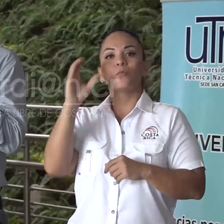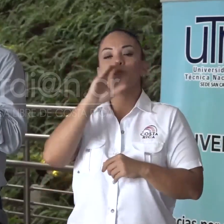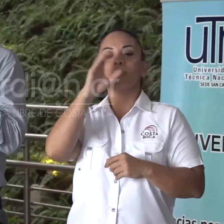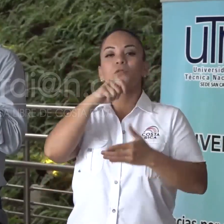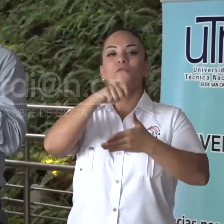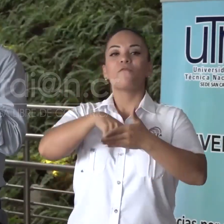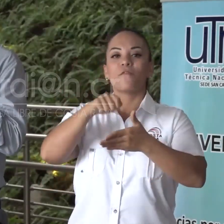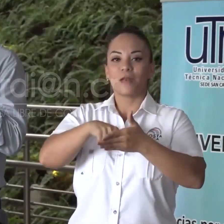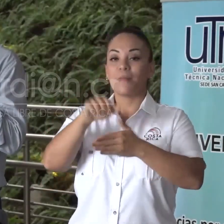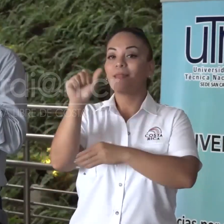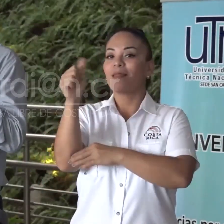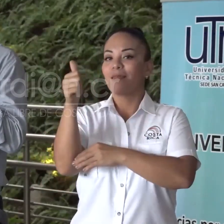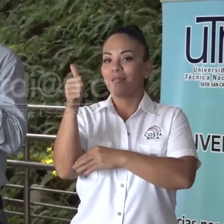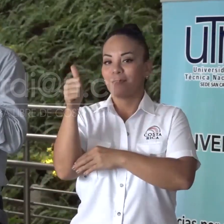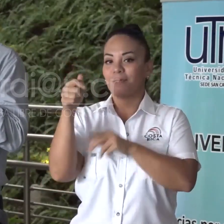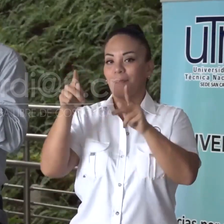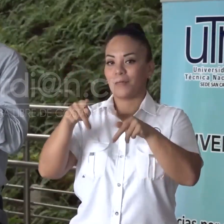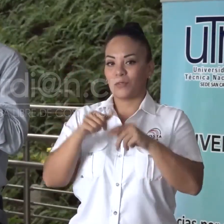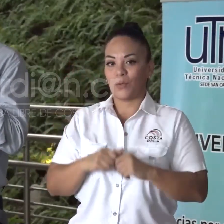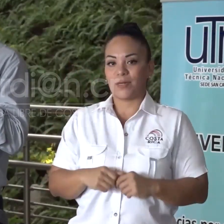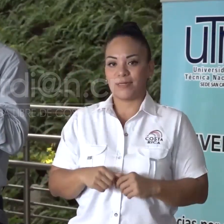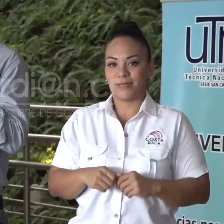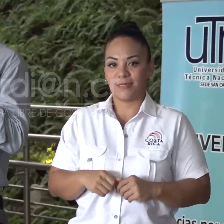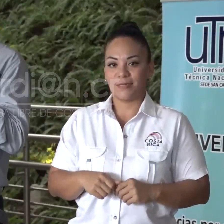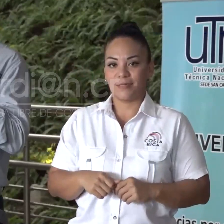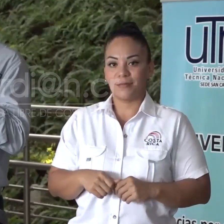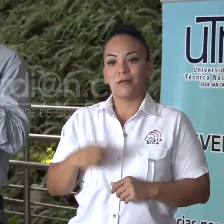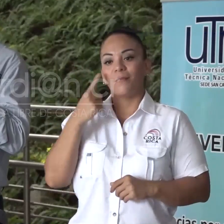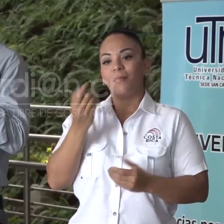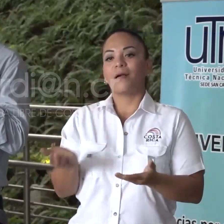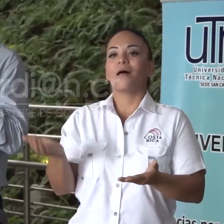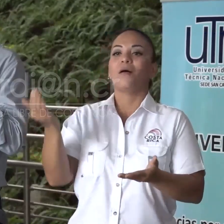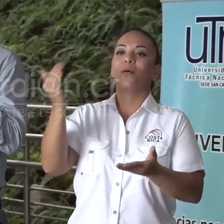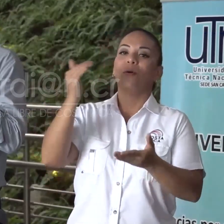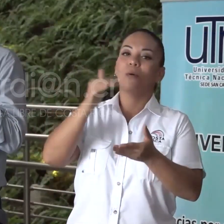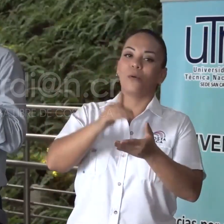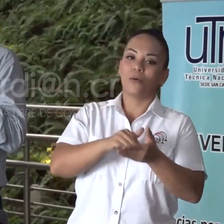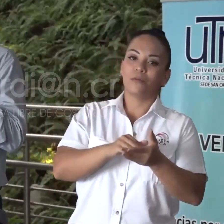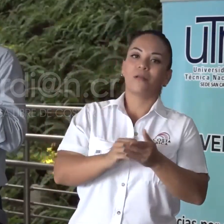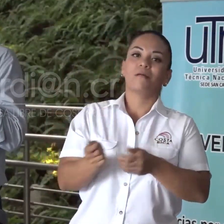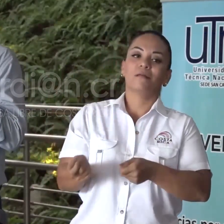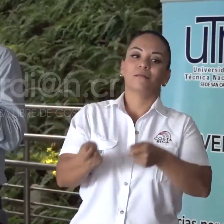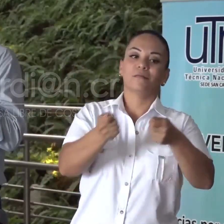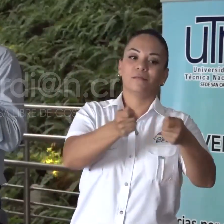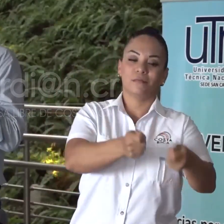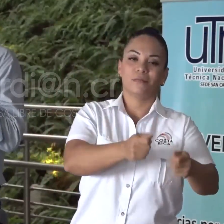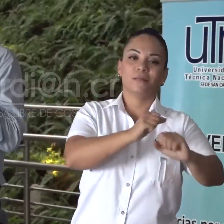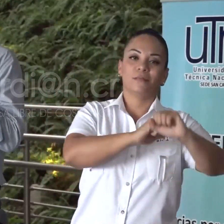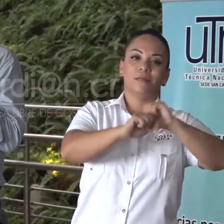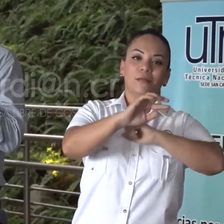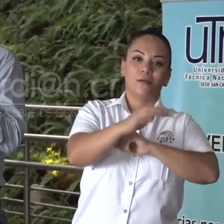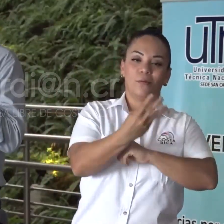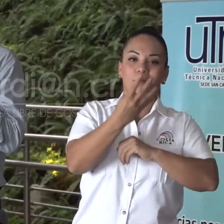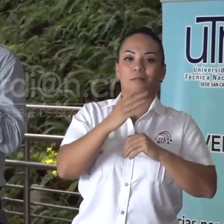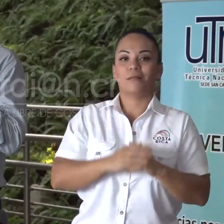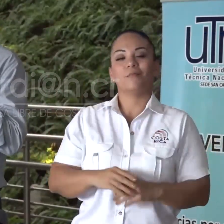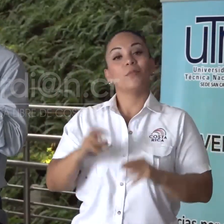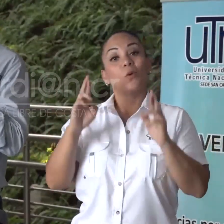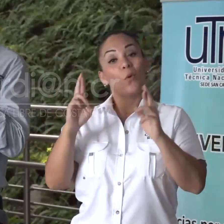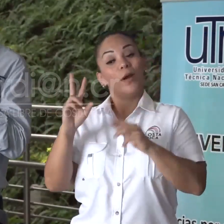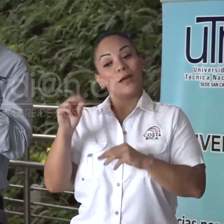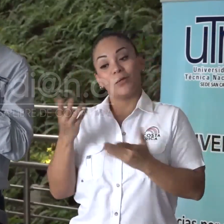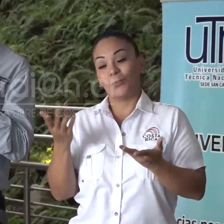firma de 10 para ir otra vez a la Sala Constitucional. Ojalá no sea el